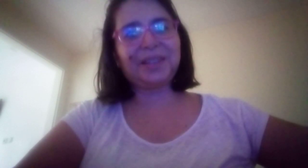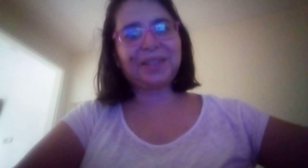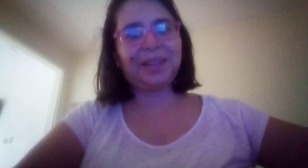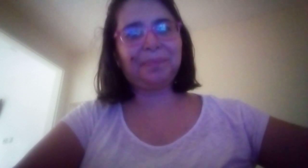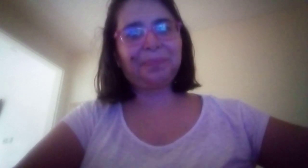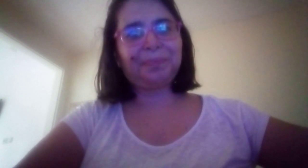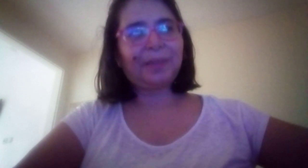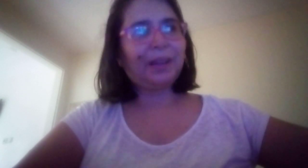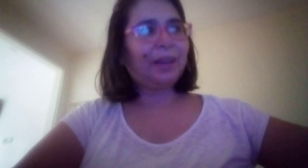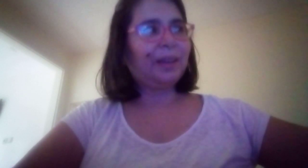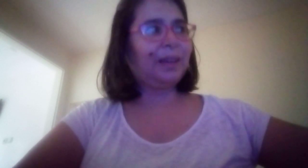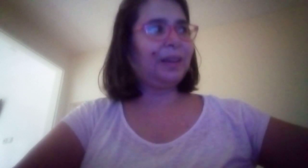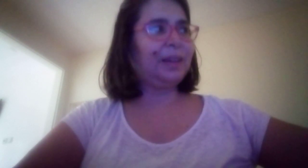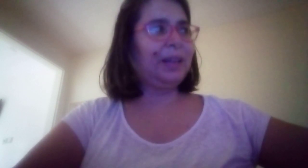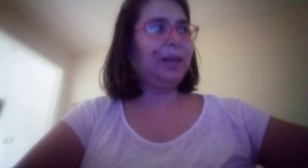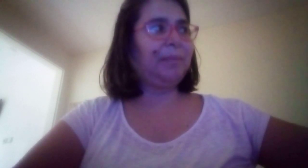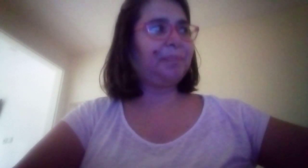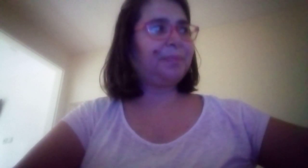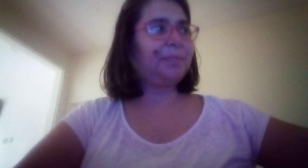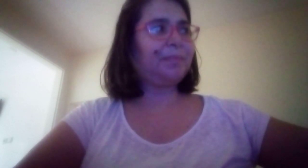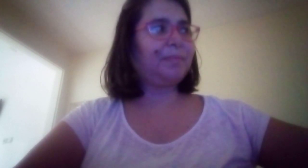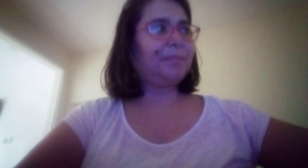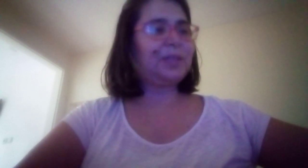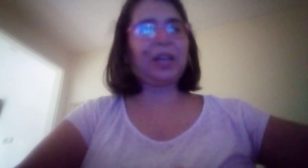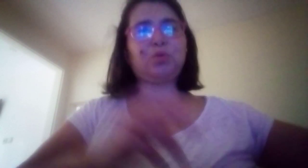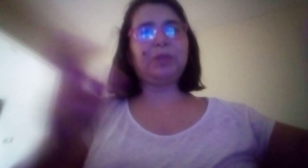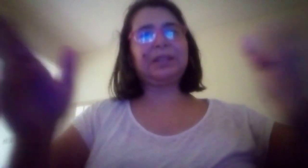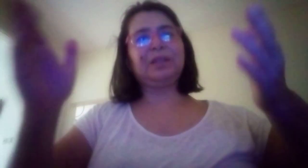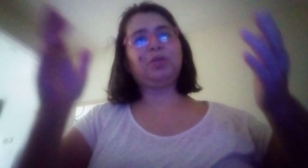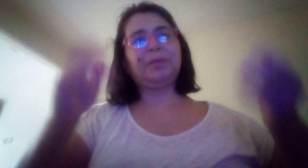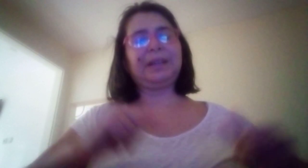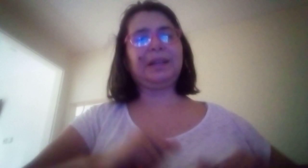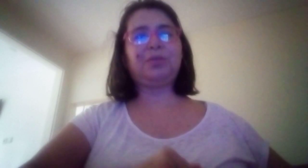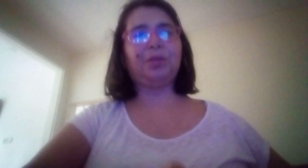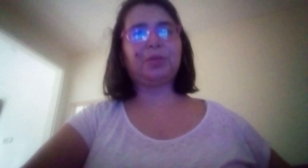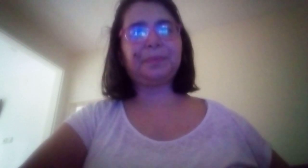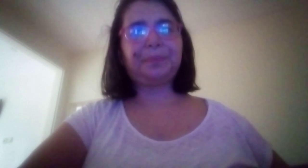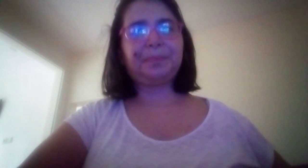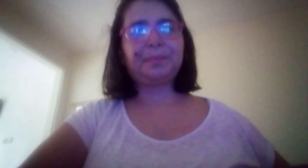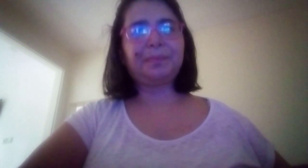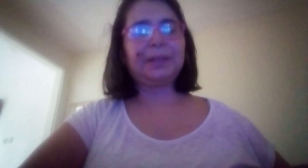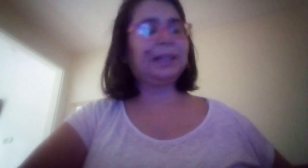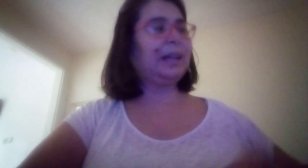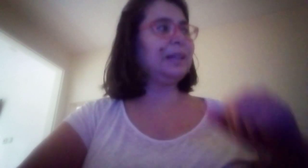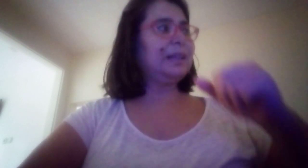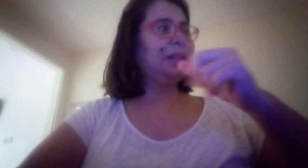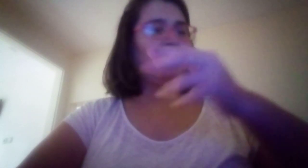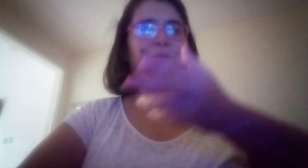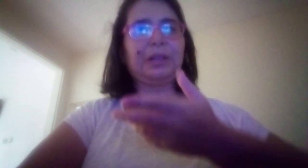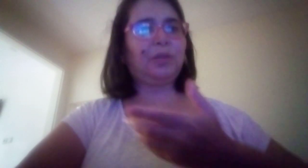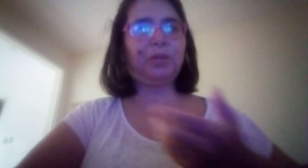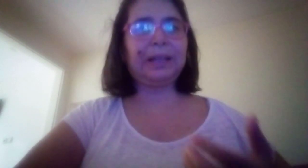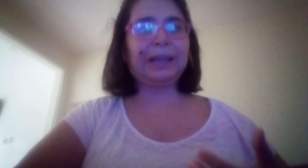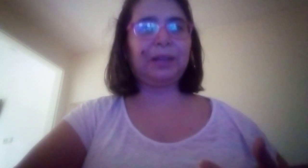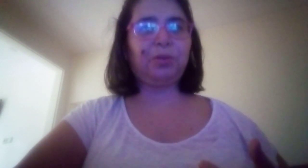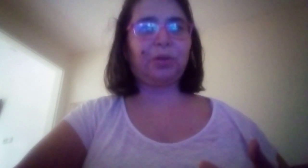senin Eee ne bileyim çek cumhuriyetinden olmana gerek yok ya da Londra'dan olmana gerek yok ya